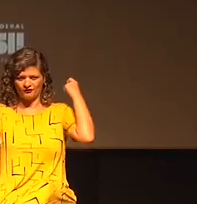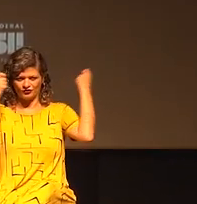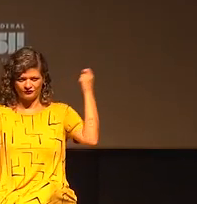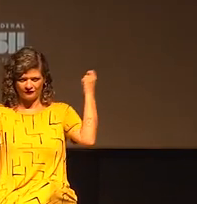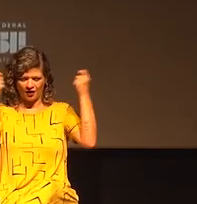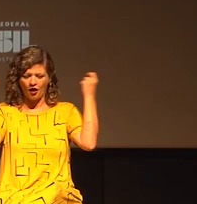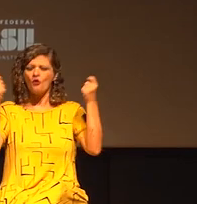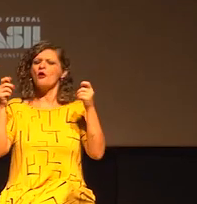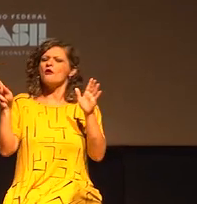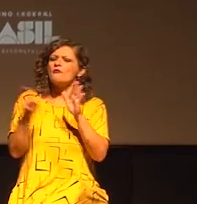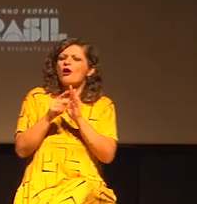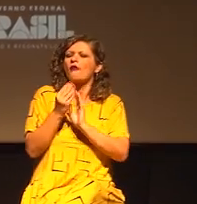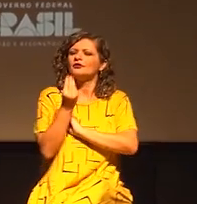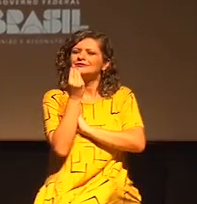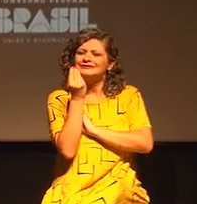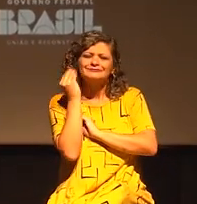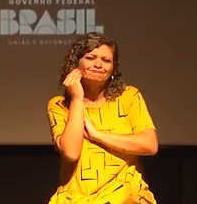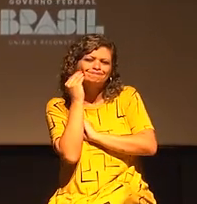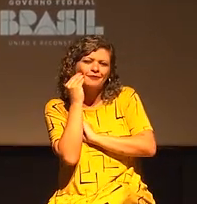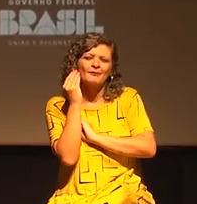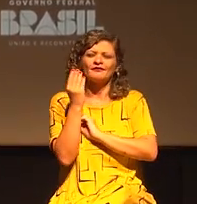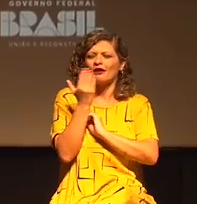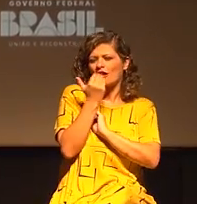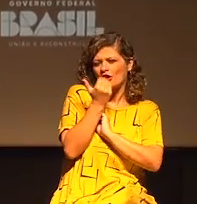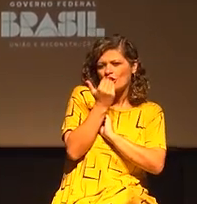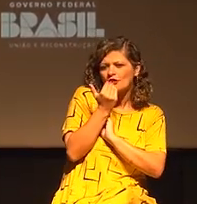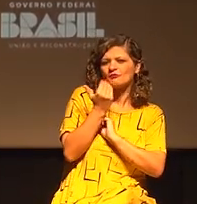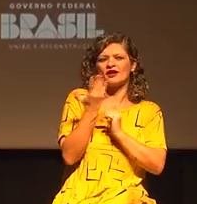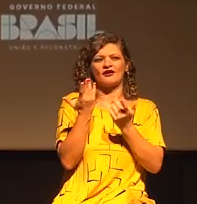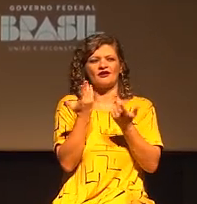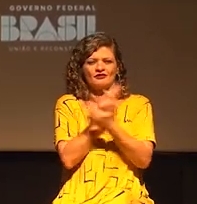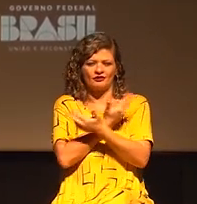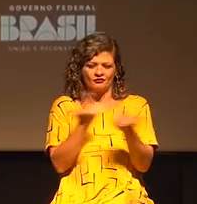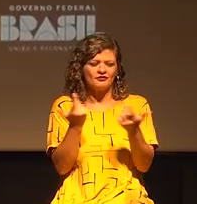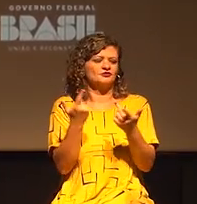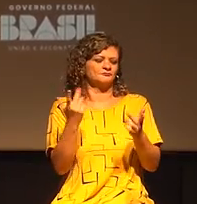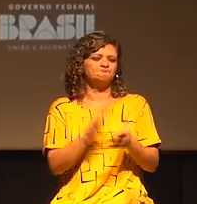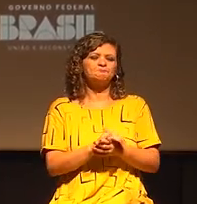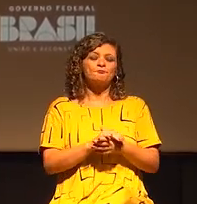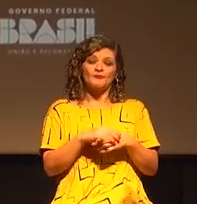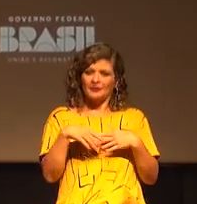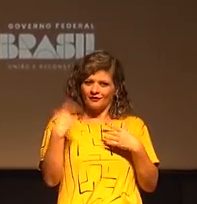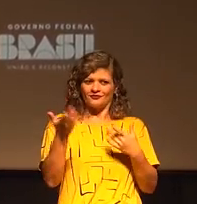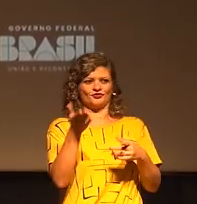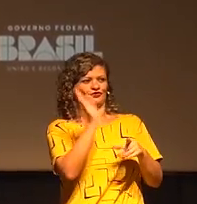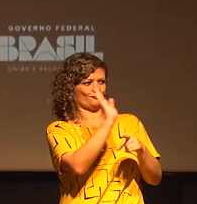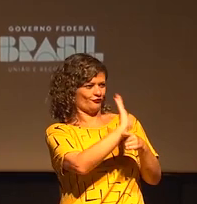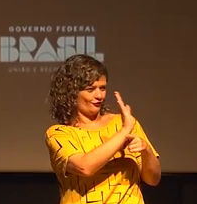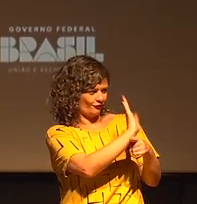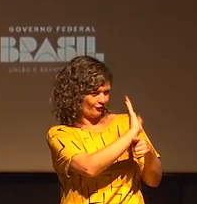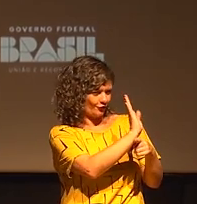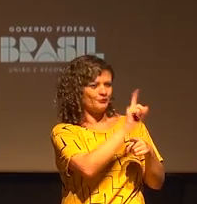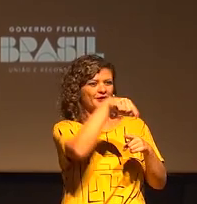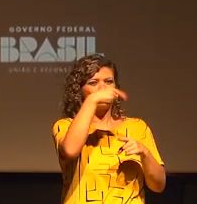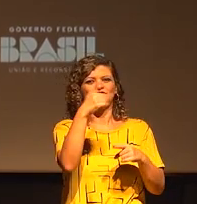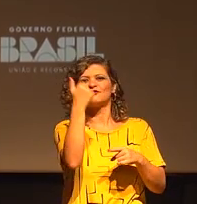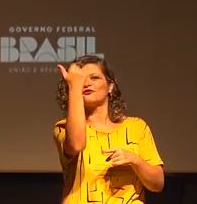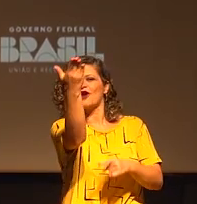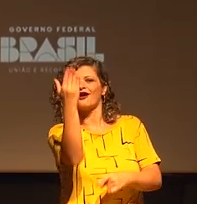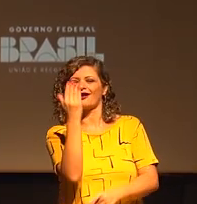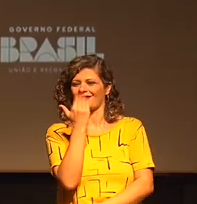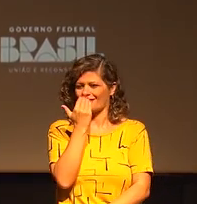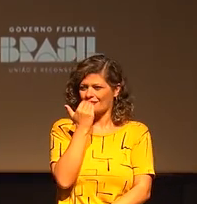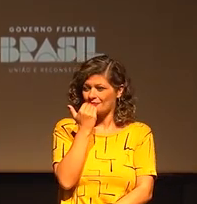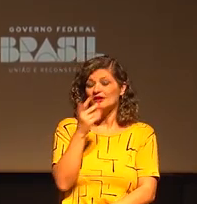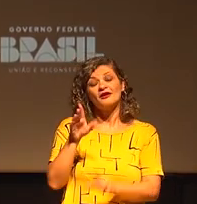gastronomia de degustação de trazer depois dos filmes né a gente traz o cinema e a gastronomia e também